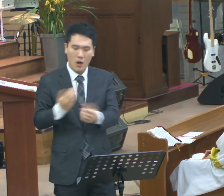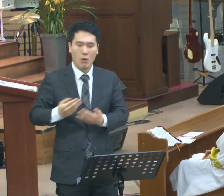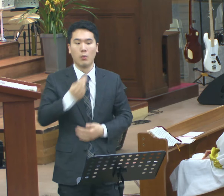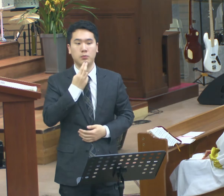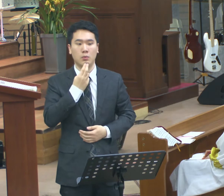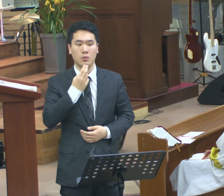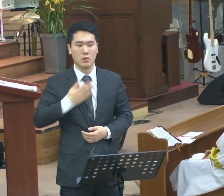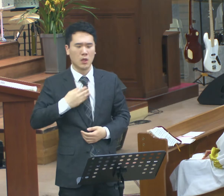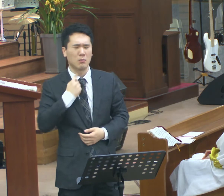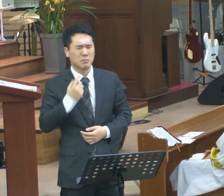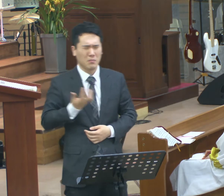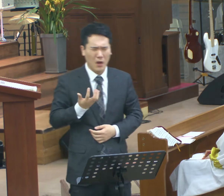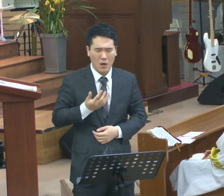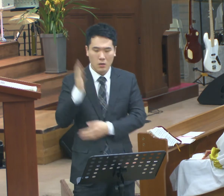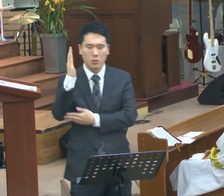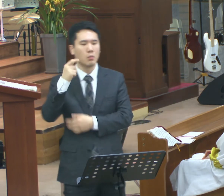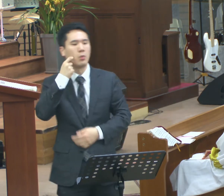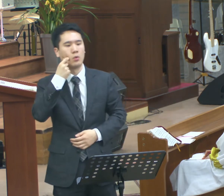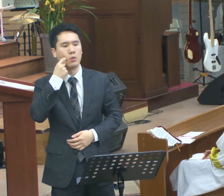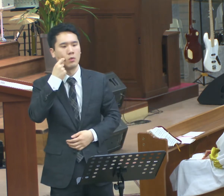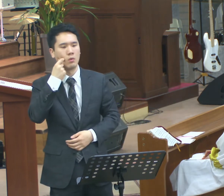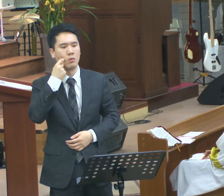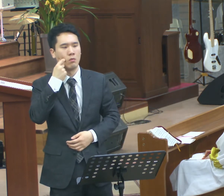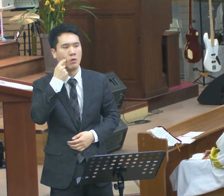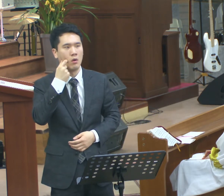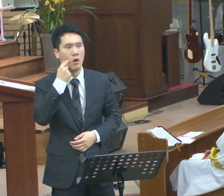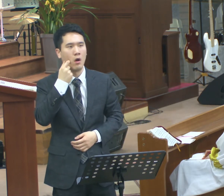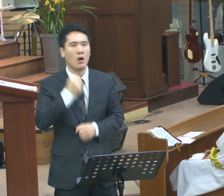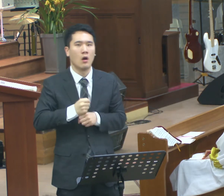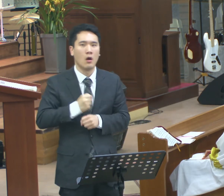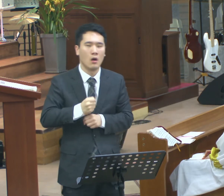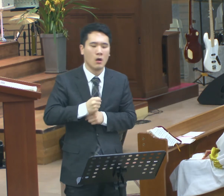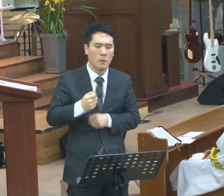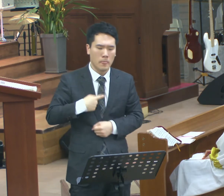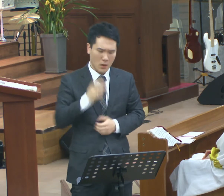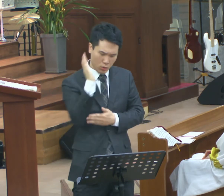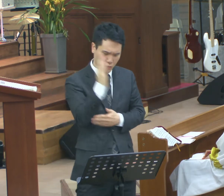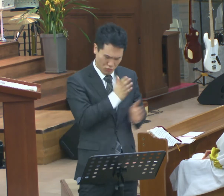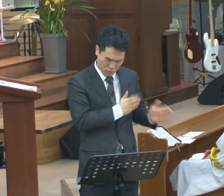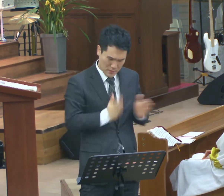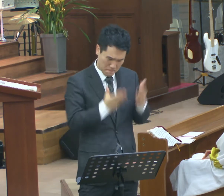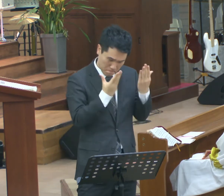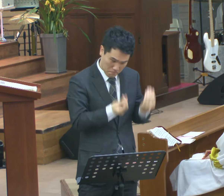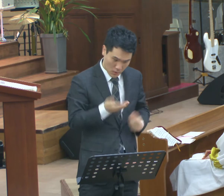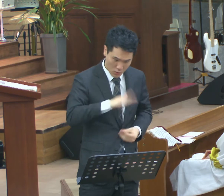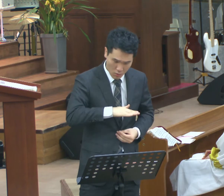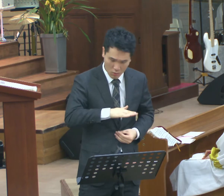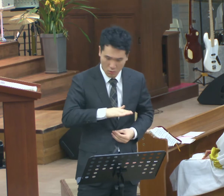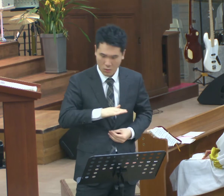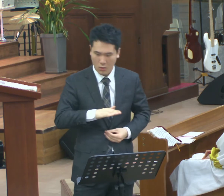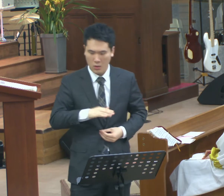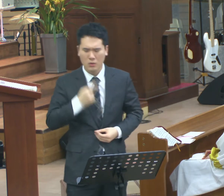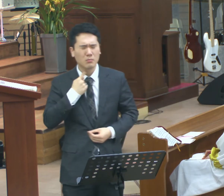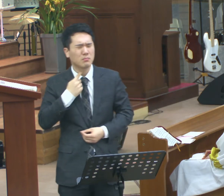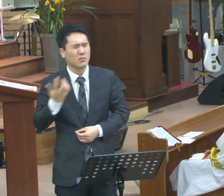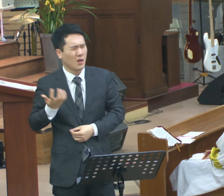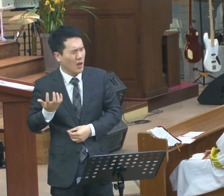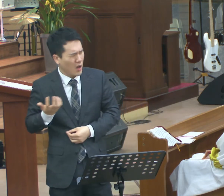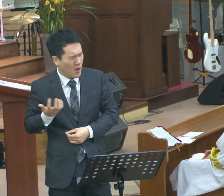아예 설교를 못해요. 아니, 설교 준비가 안 된 것도 아니고 하면 되는데 성대가 안 좋아져서 못하는 거예요.